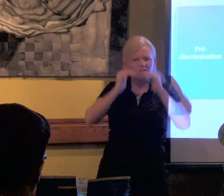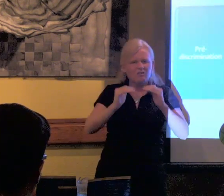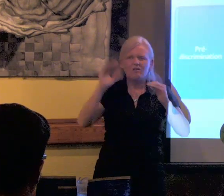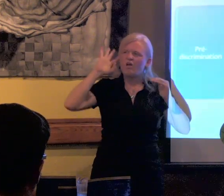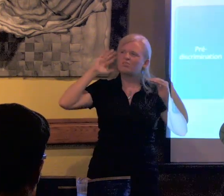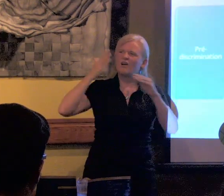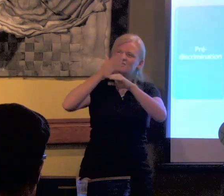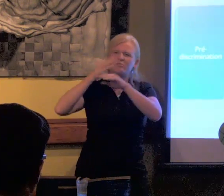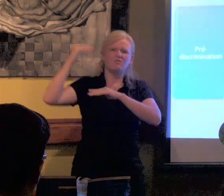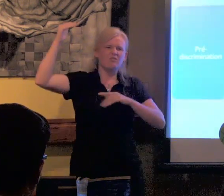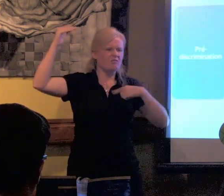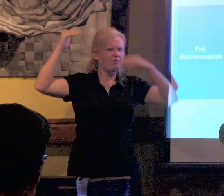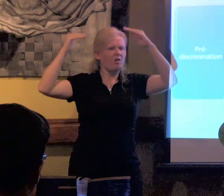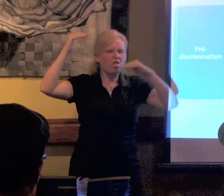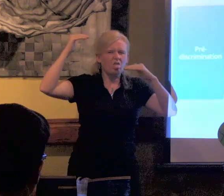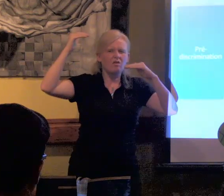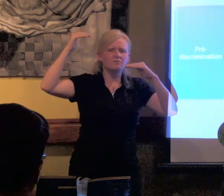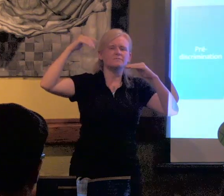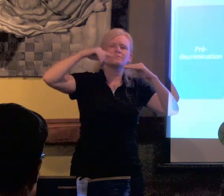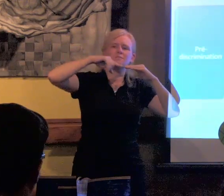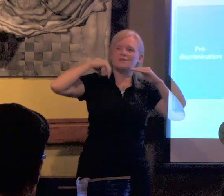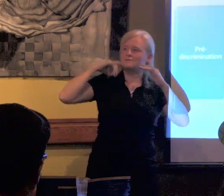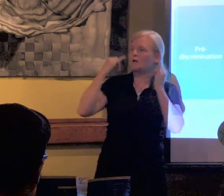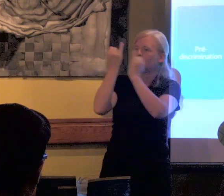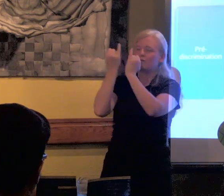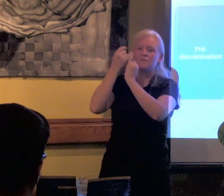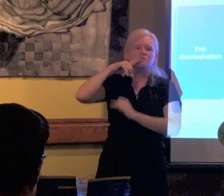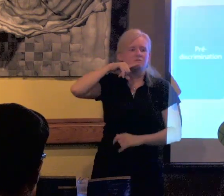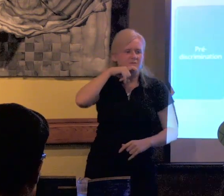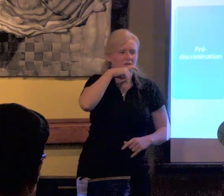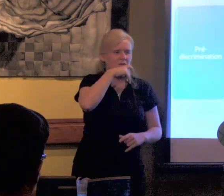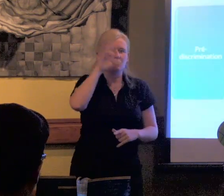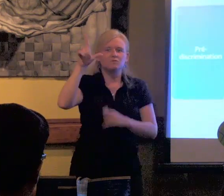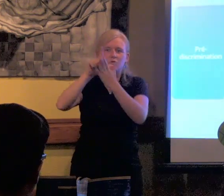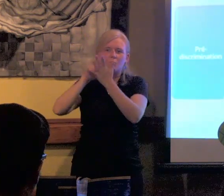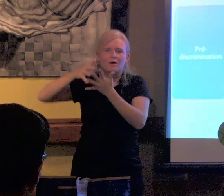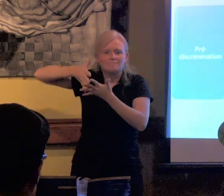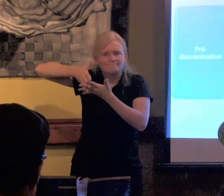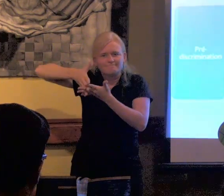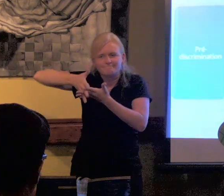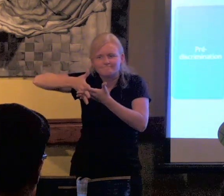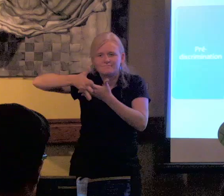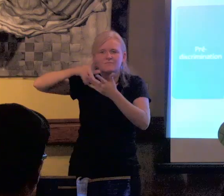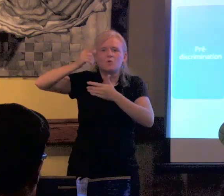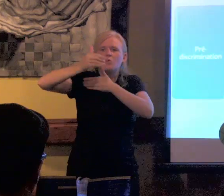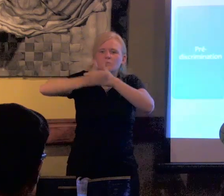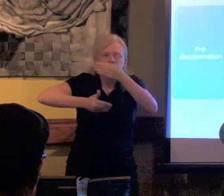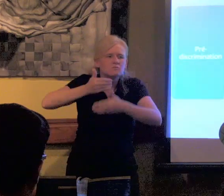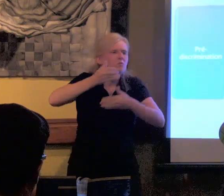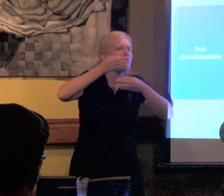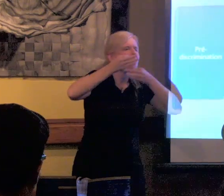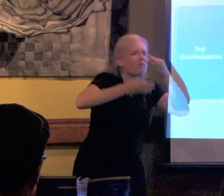sourdes. Alors, ils se retrouvent à avoir moins accès à tout ce que leur offre la société par rapport